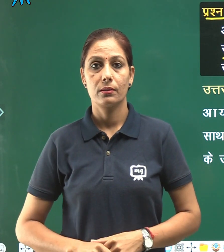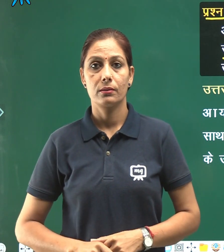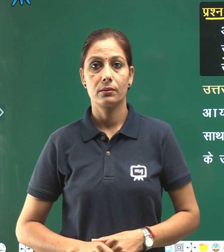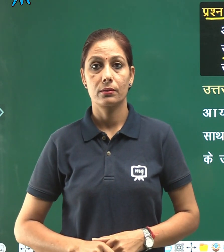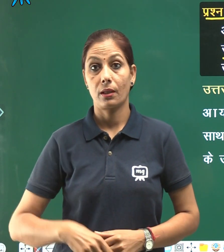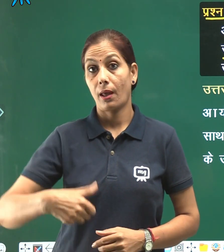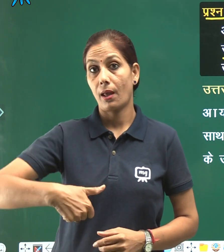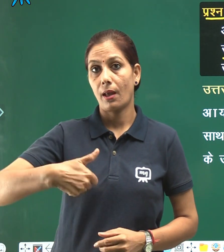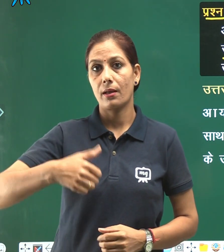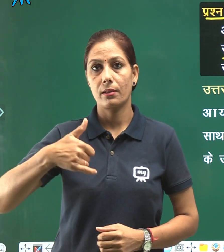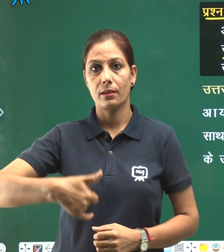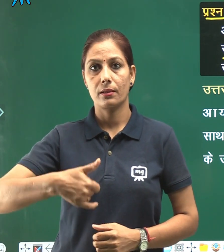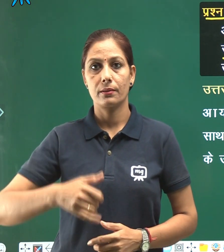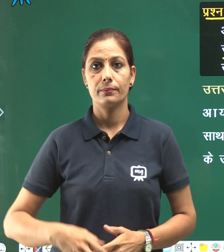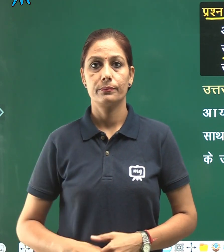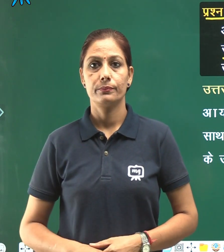उपमंत्री थे?